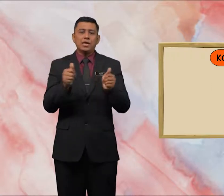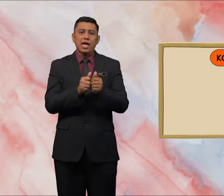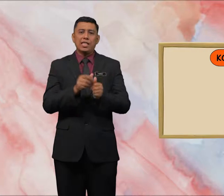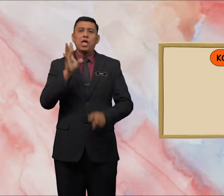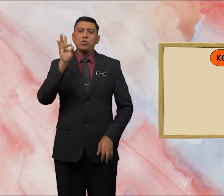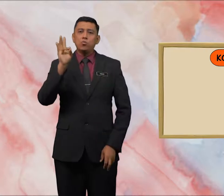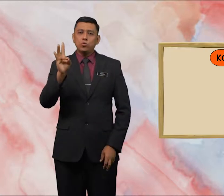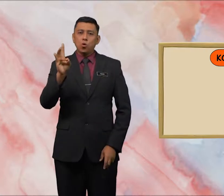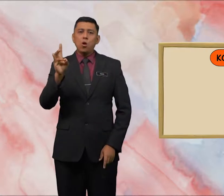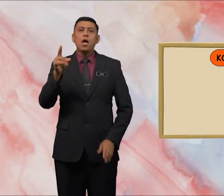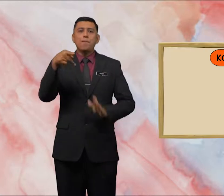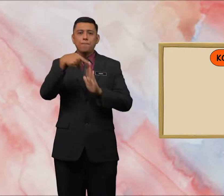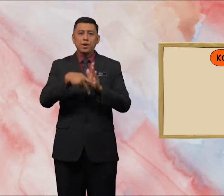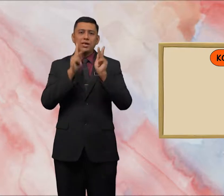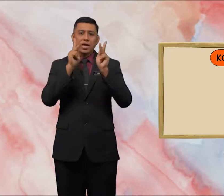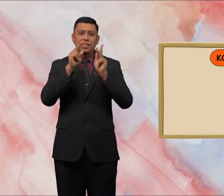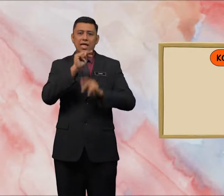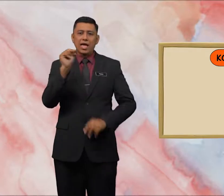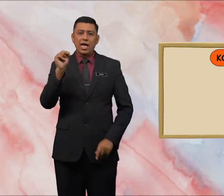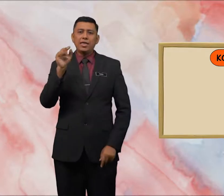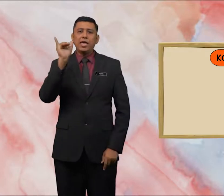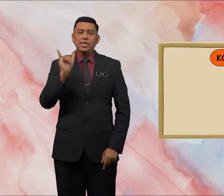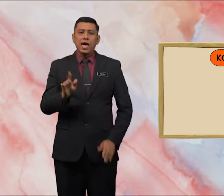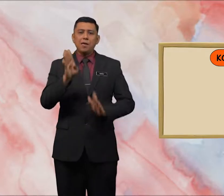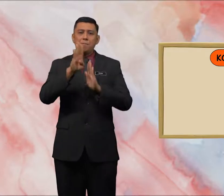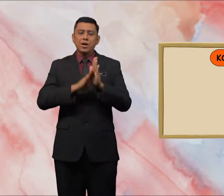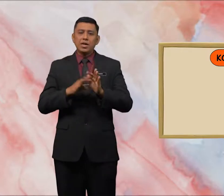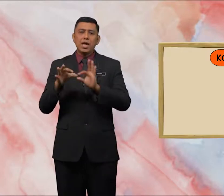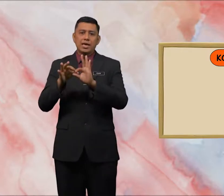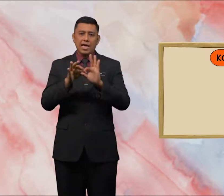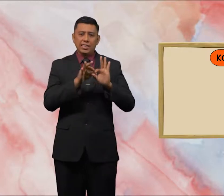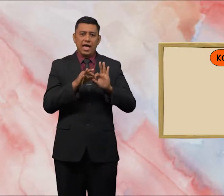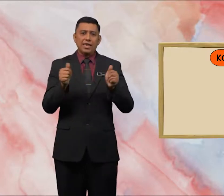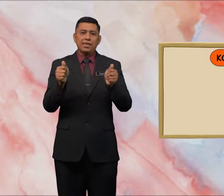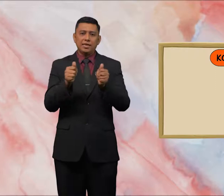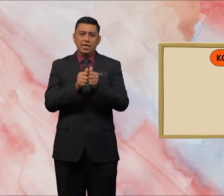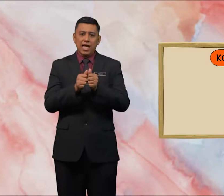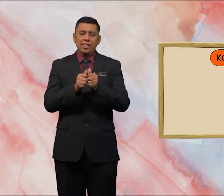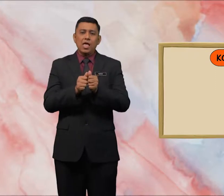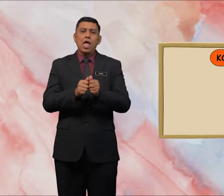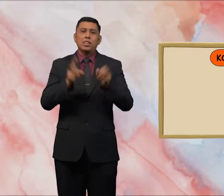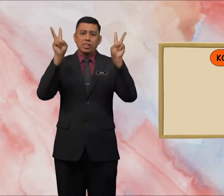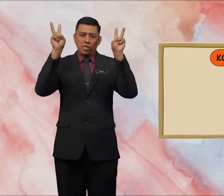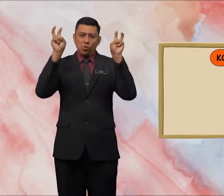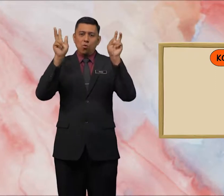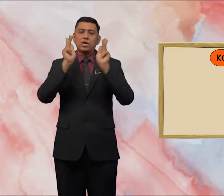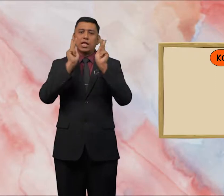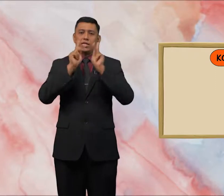dengan 7 perkataan yang berkaitan dengan tajuk kata